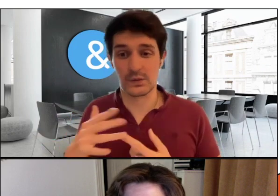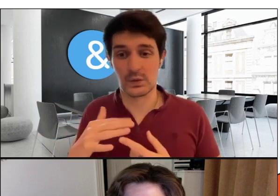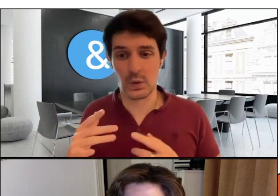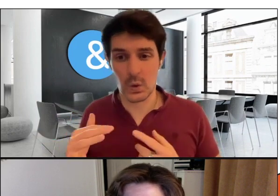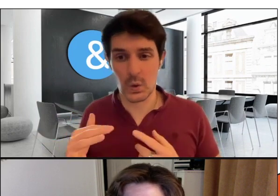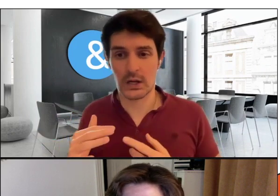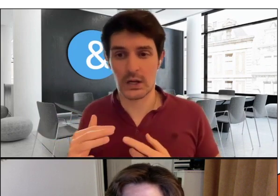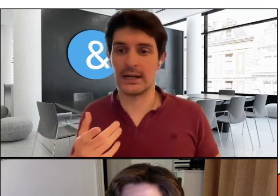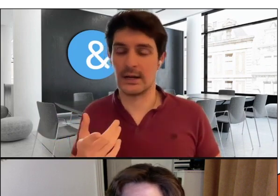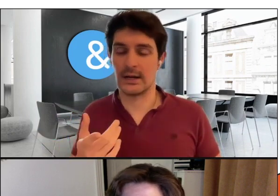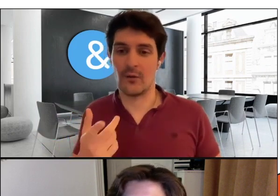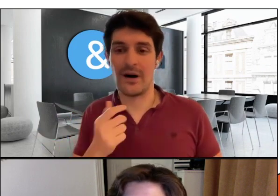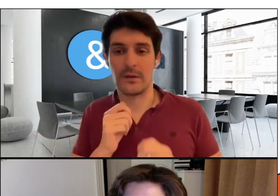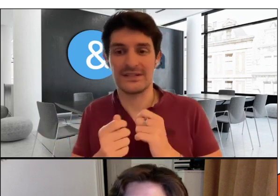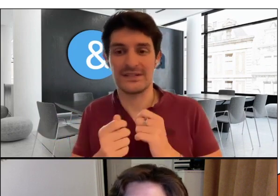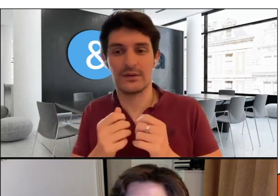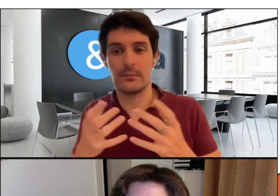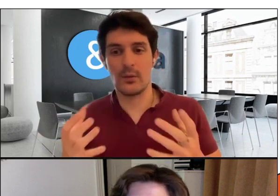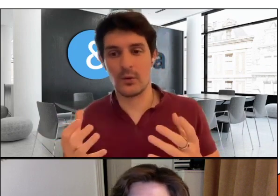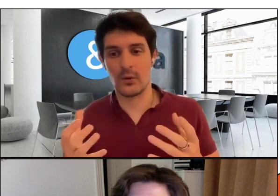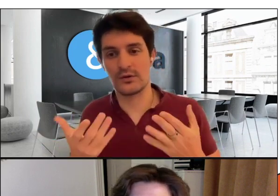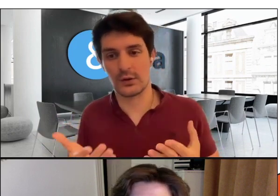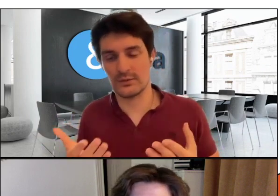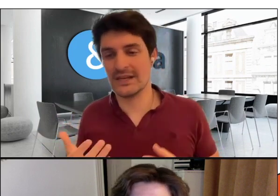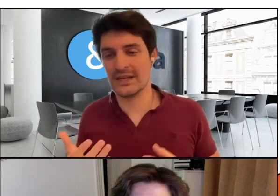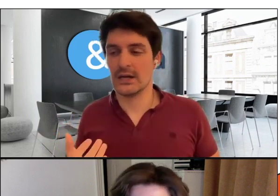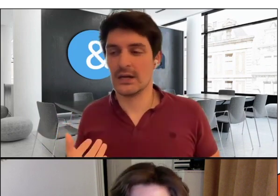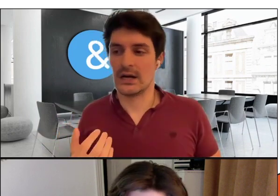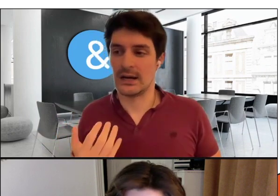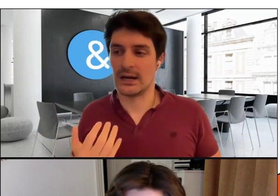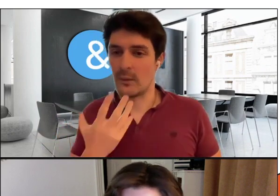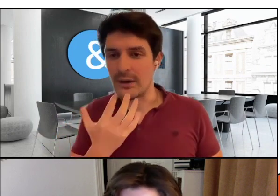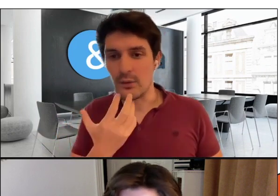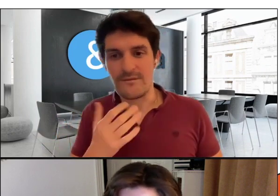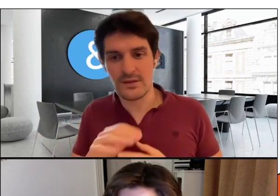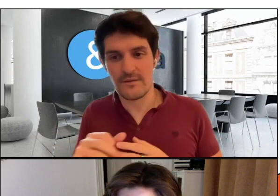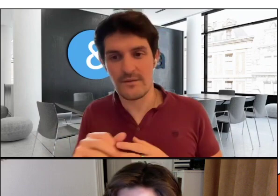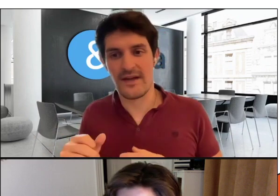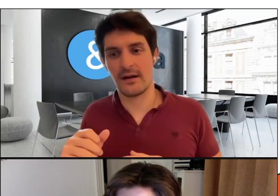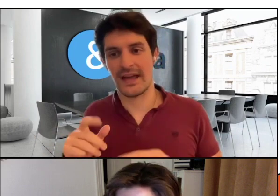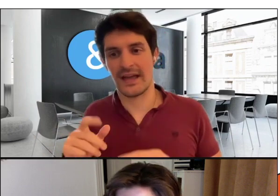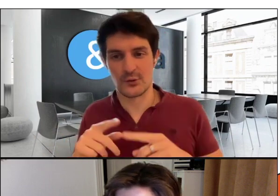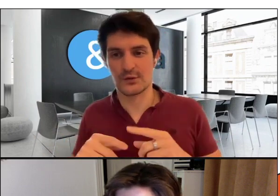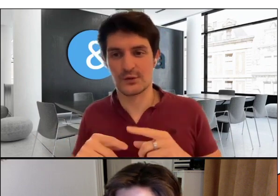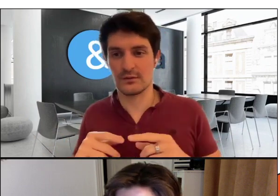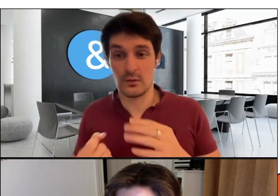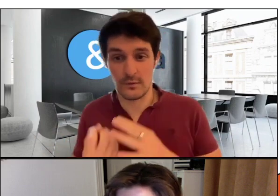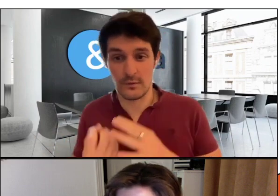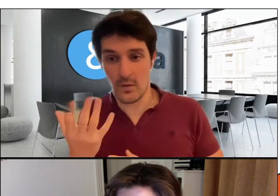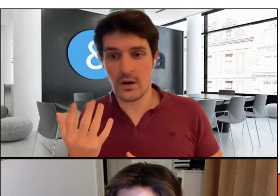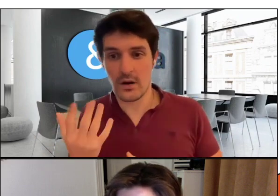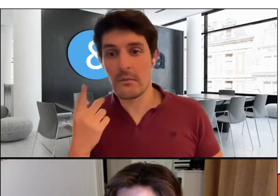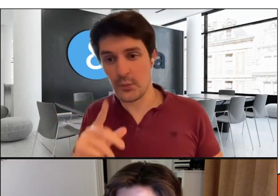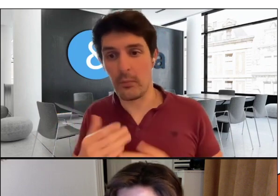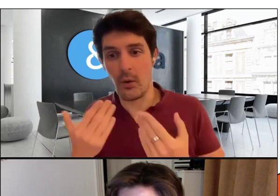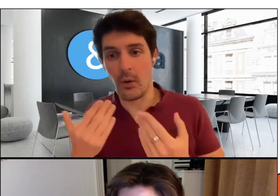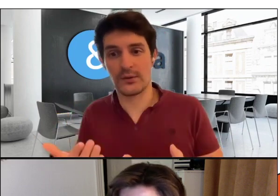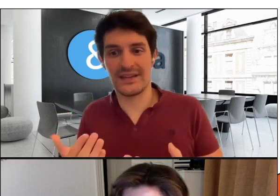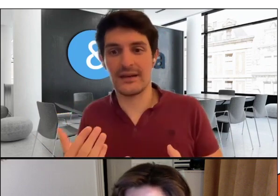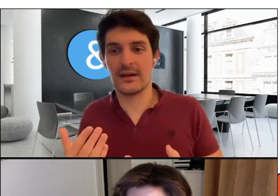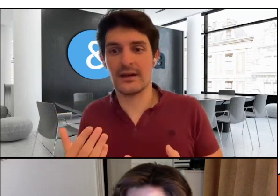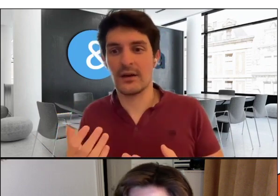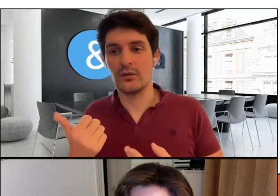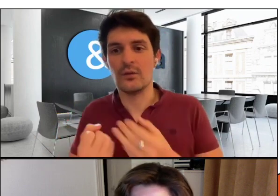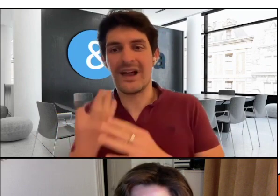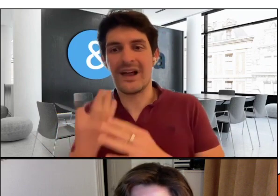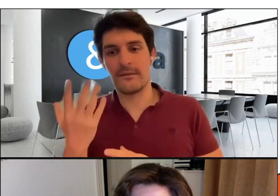sociaux, on va discuter beaucoup aujourd'hui. On a eu envie de faire quelque chose de nouveau pour proposer